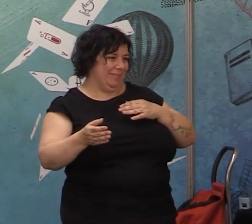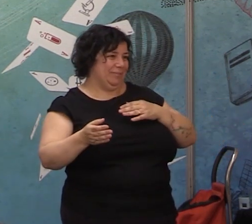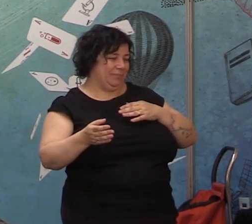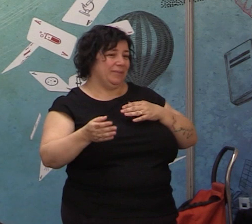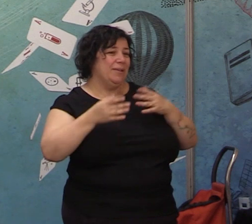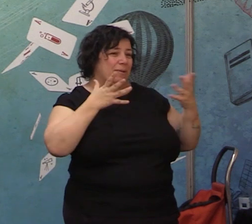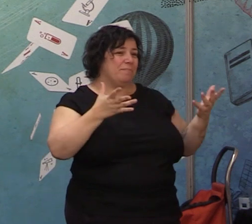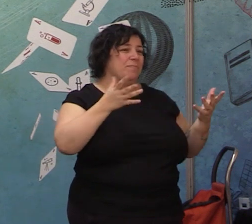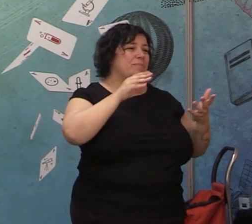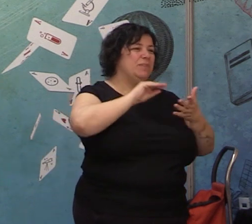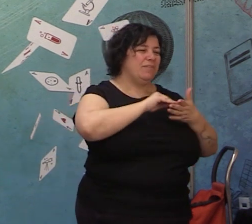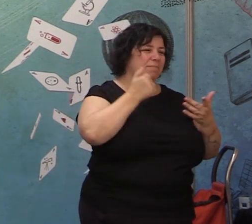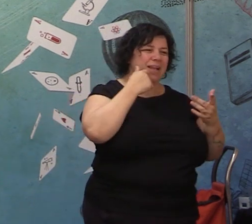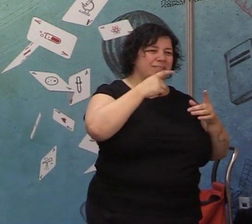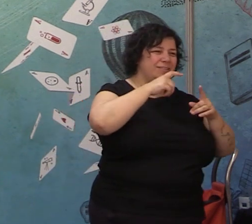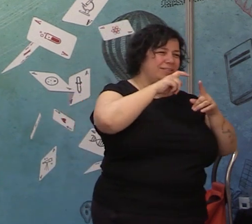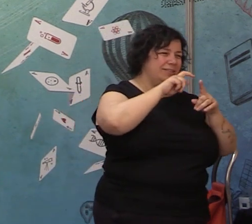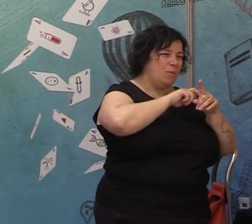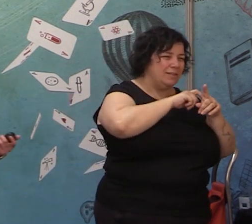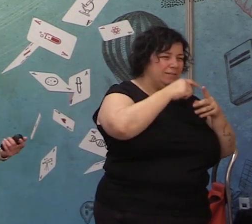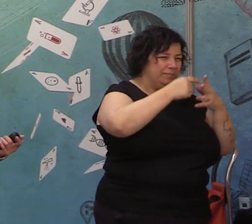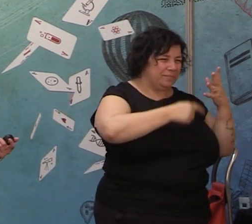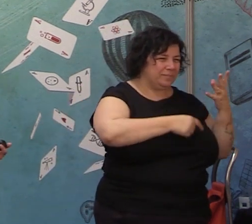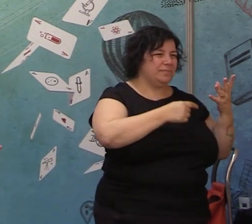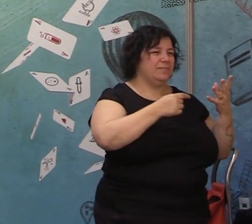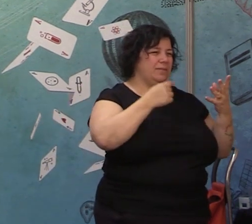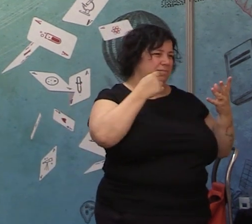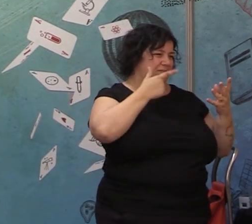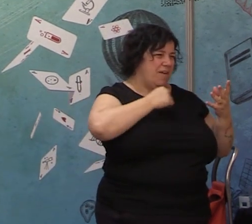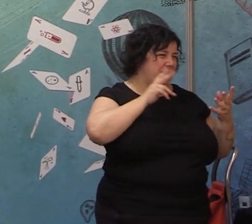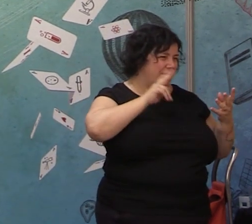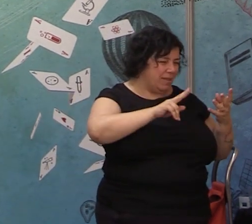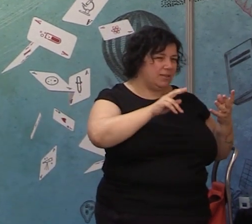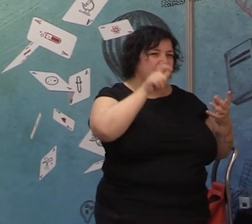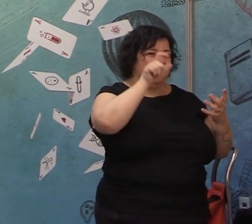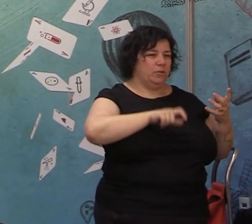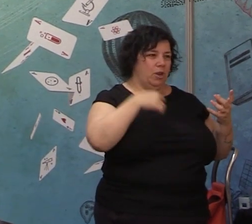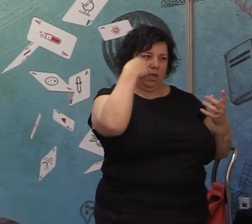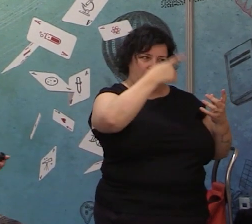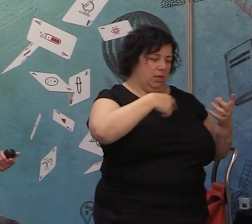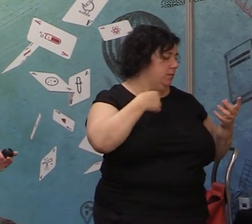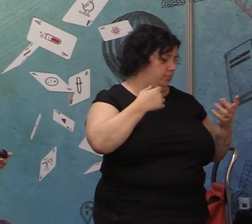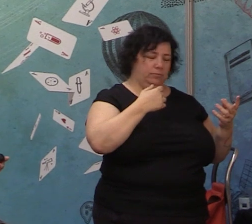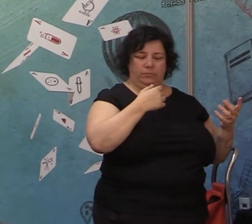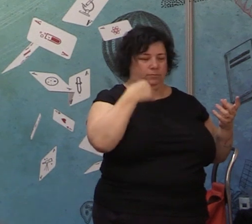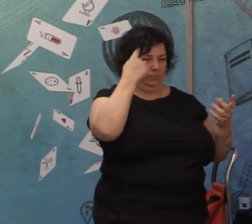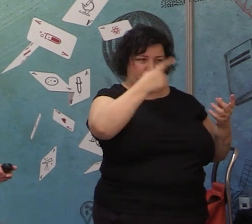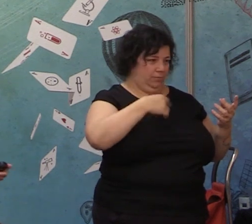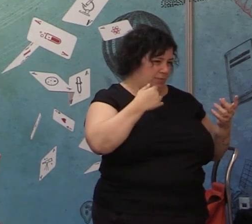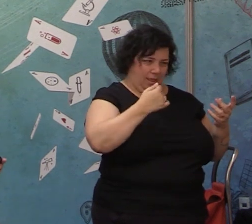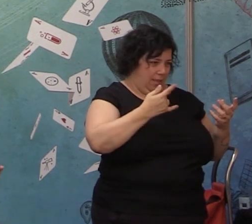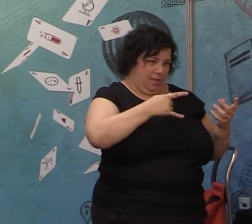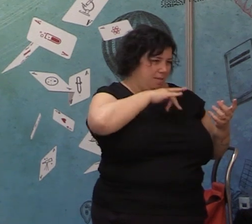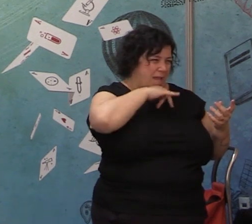Pero esa suele ser la clínica y se suele ver a simple vista, pues la persona se le pone una cara, tiene muy mala